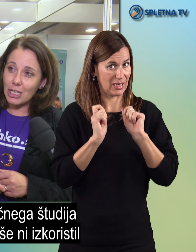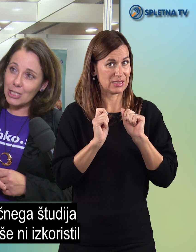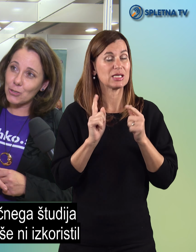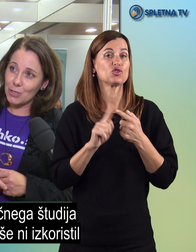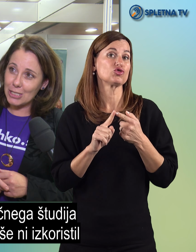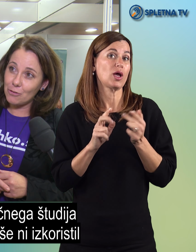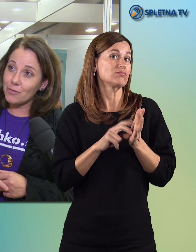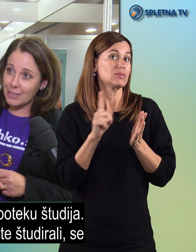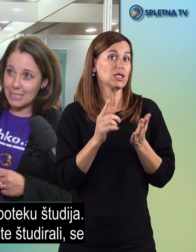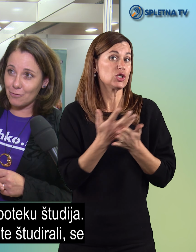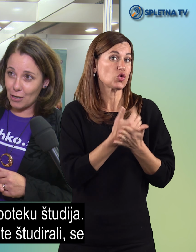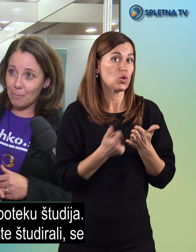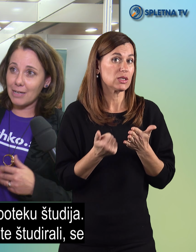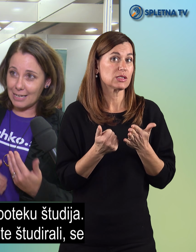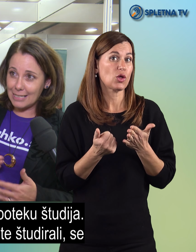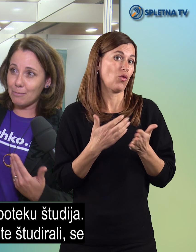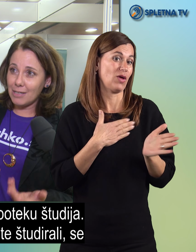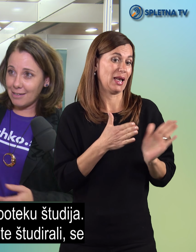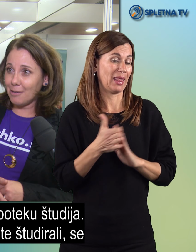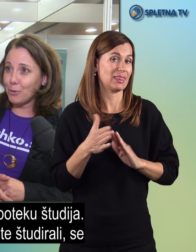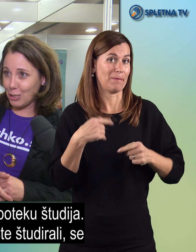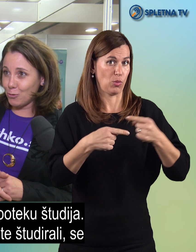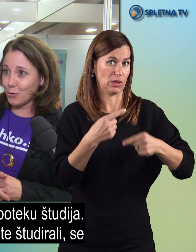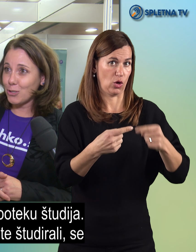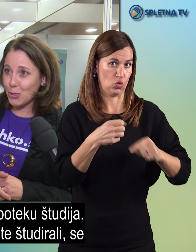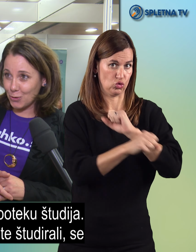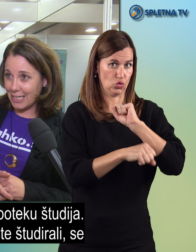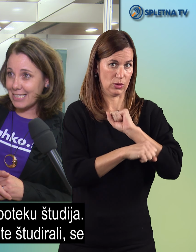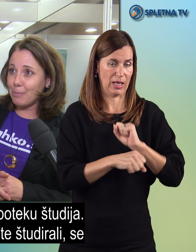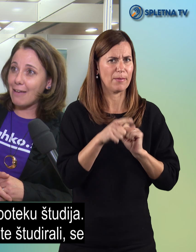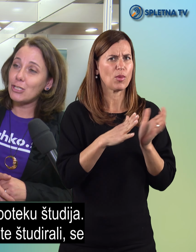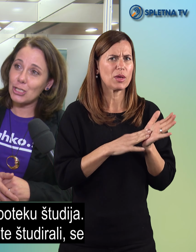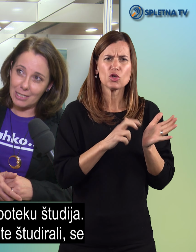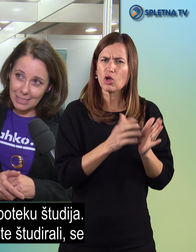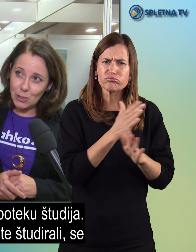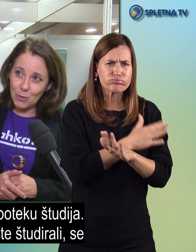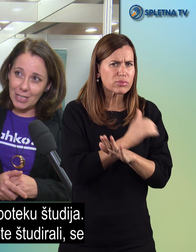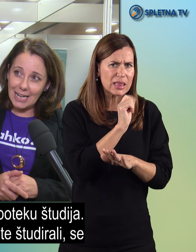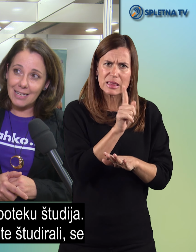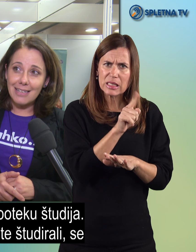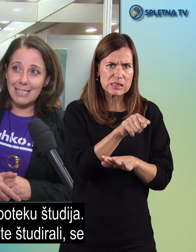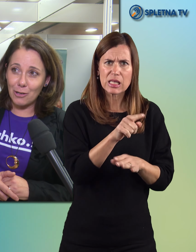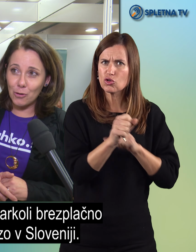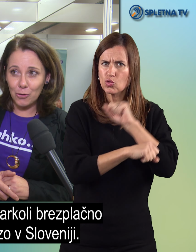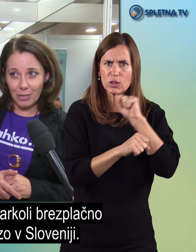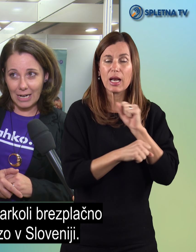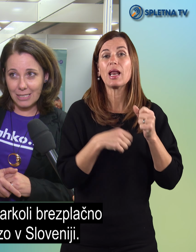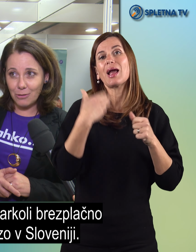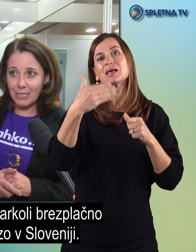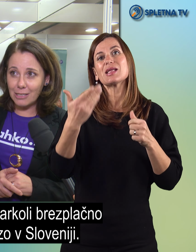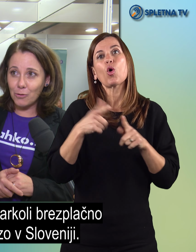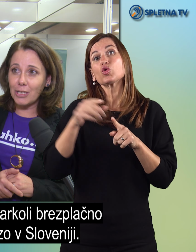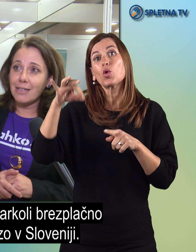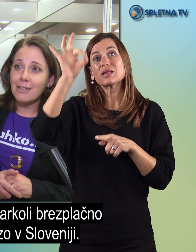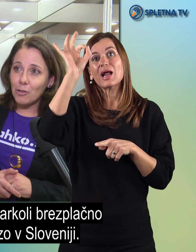če jo še ni izkoristil v svojem rednem poteku študija. Se pravi, če še niste študirali, se lahko kot